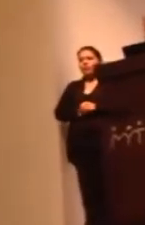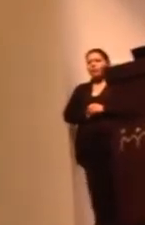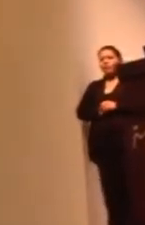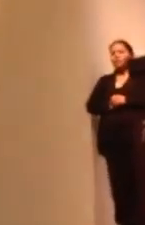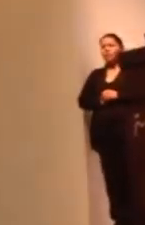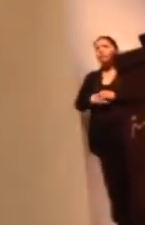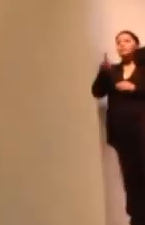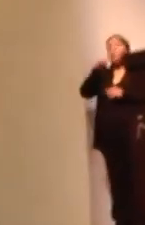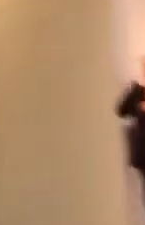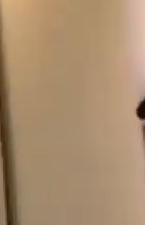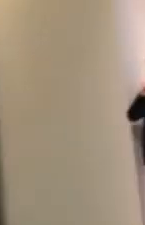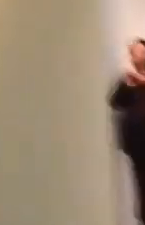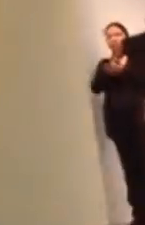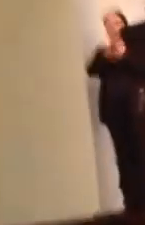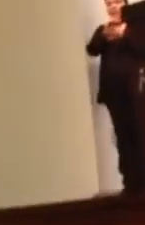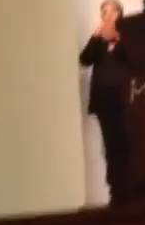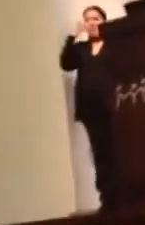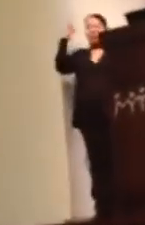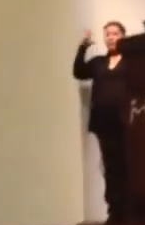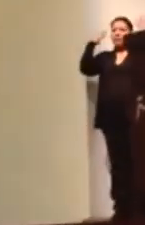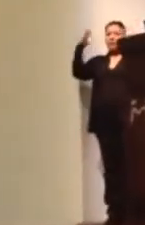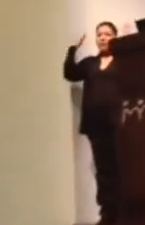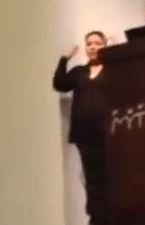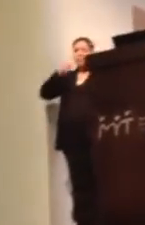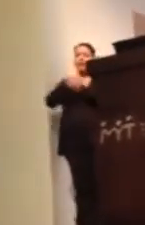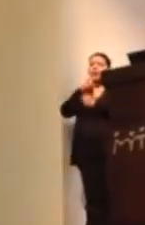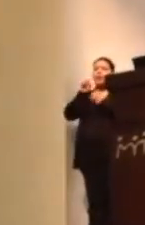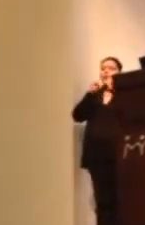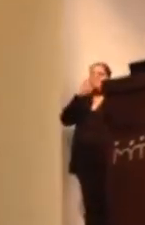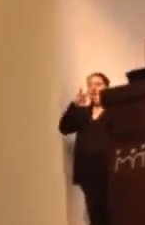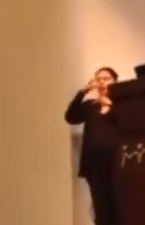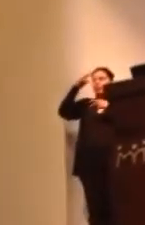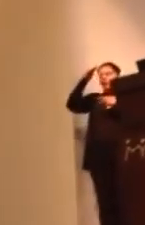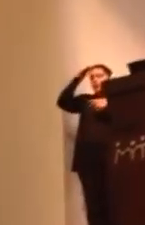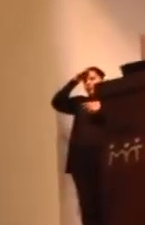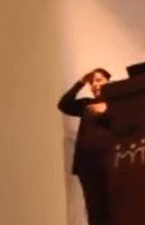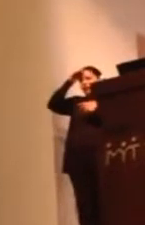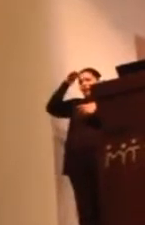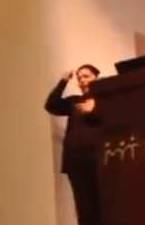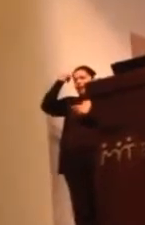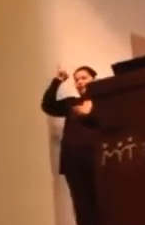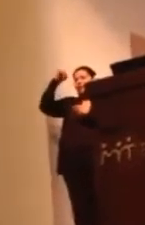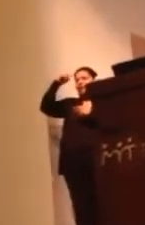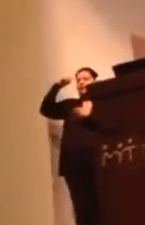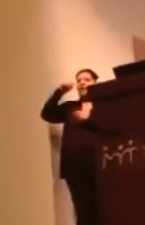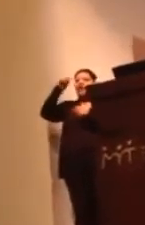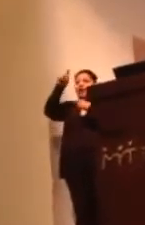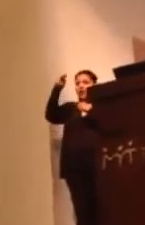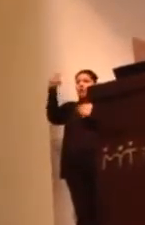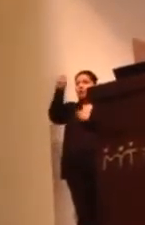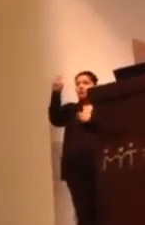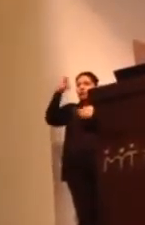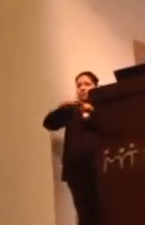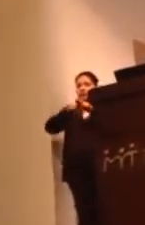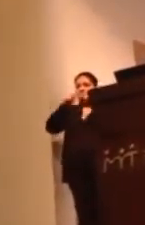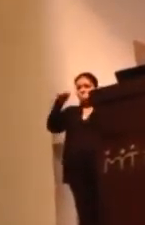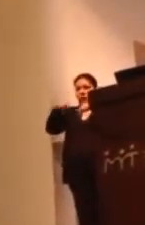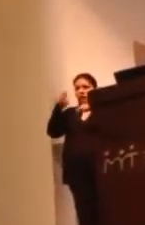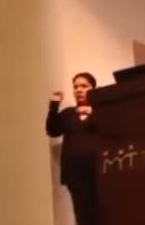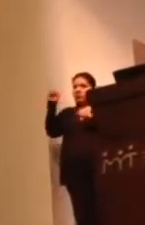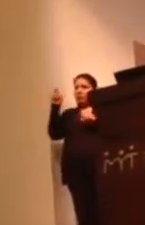De ahí viene su impulsividad. Vamos a imaginarnos ahorita que ustedes están aquí sentados,